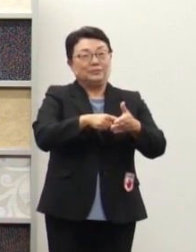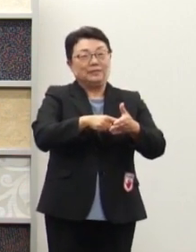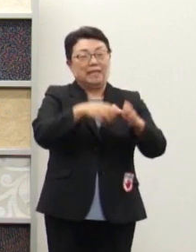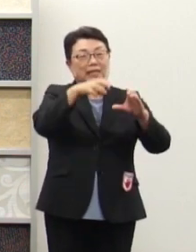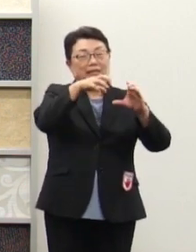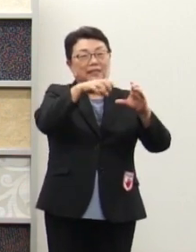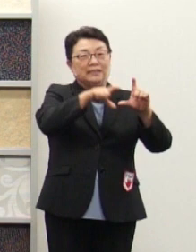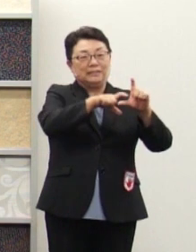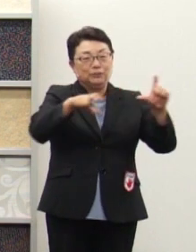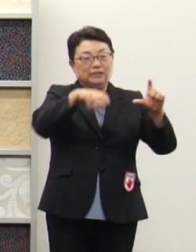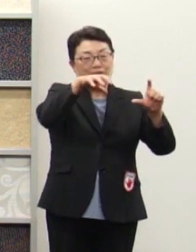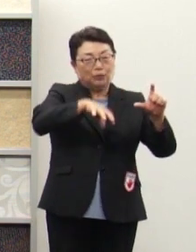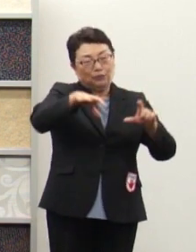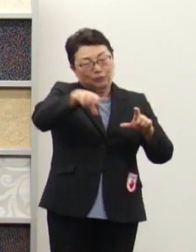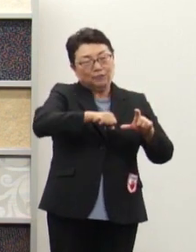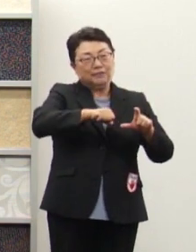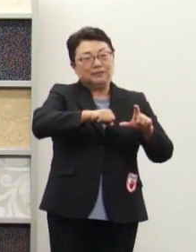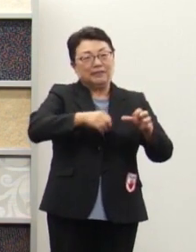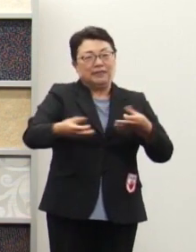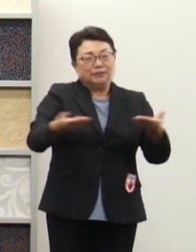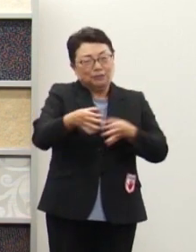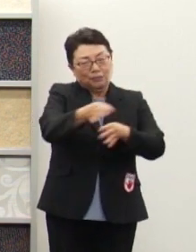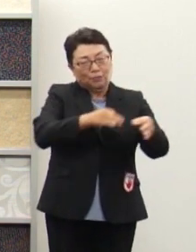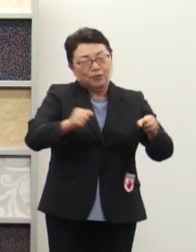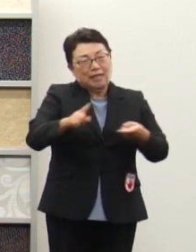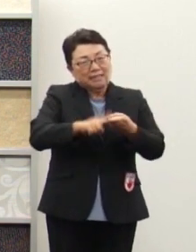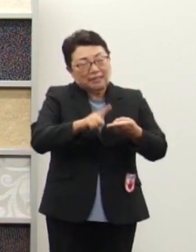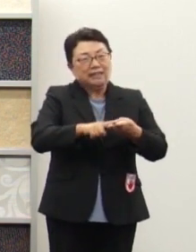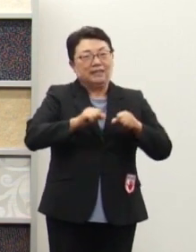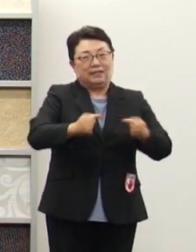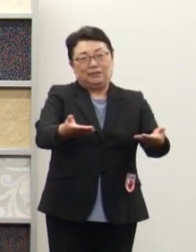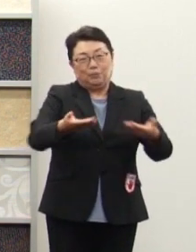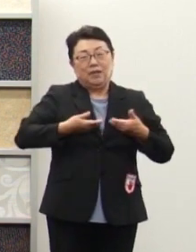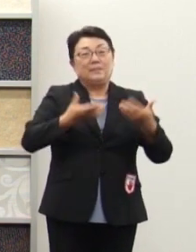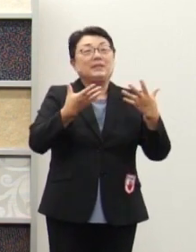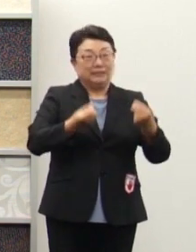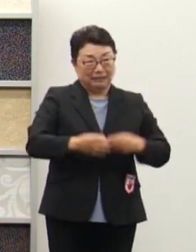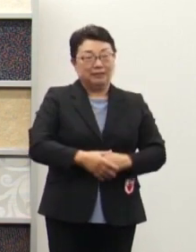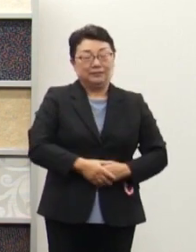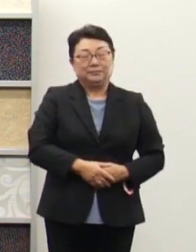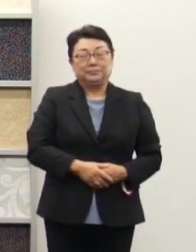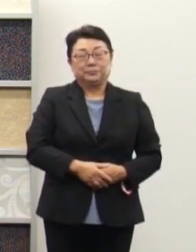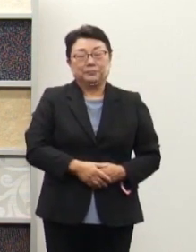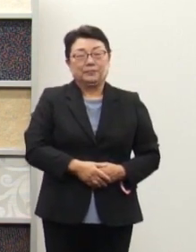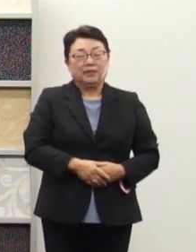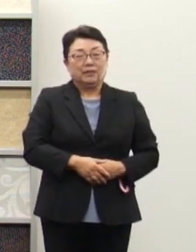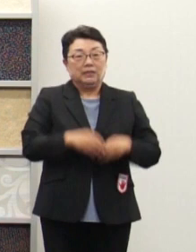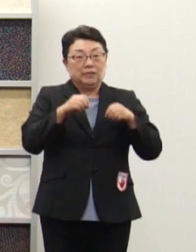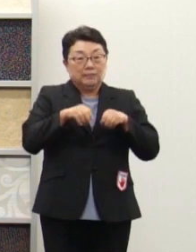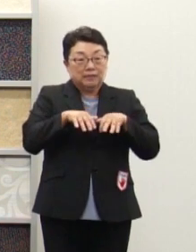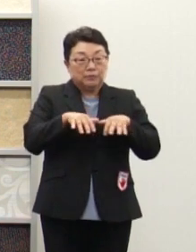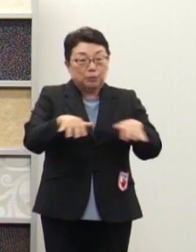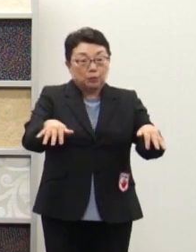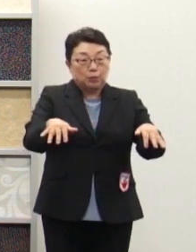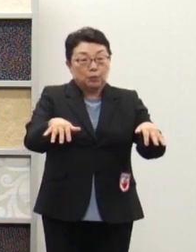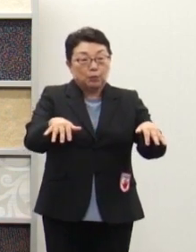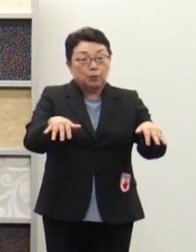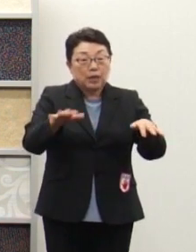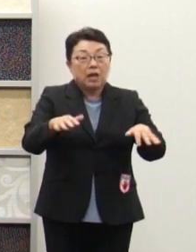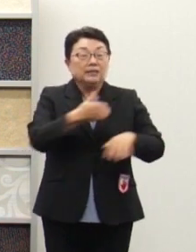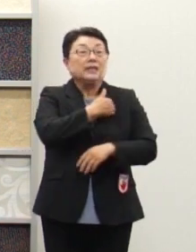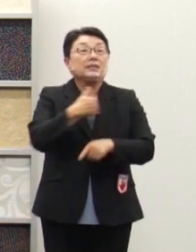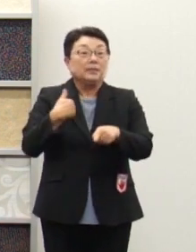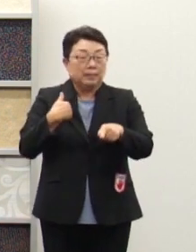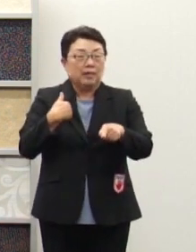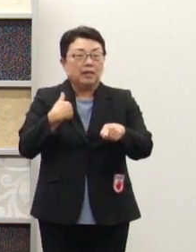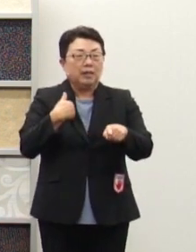準に沿った営業活動を維持していただいております。この感染状況が許す限りです、こうした